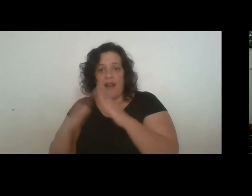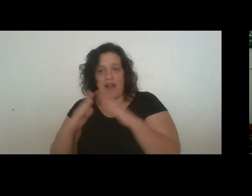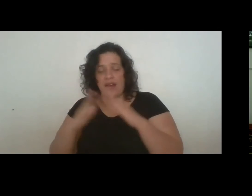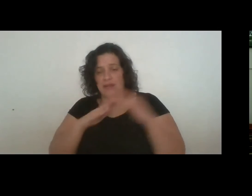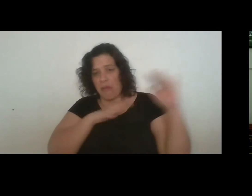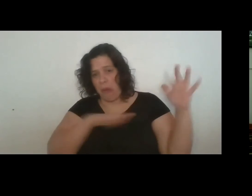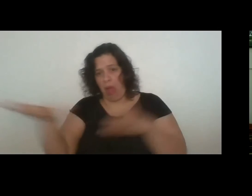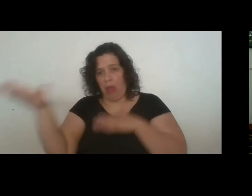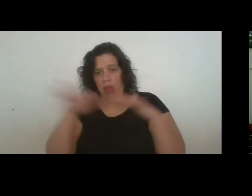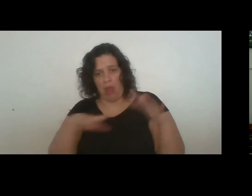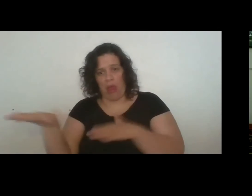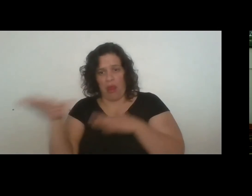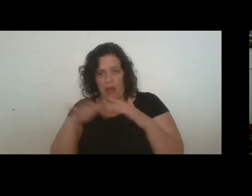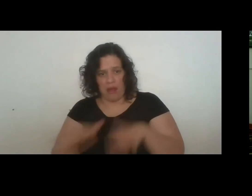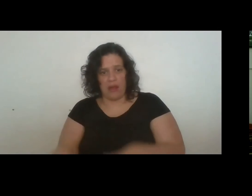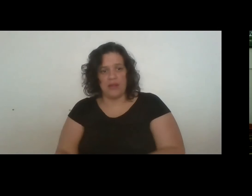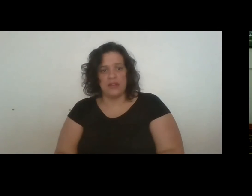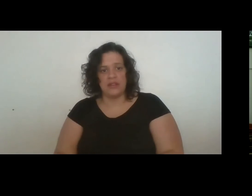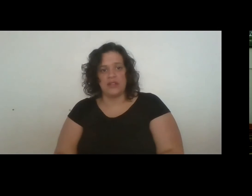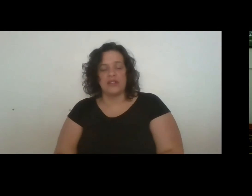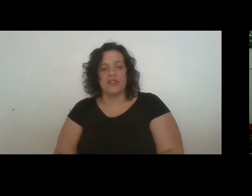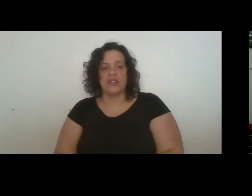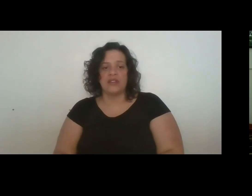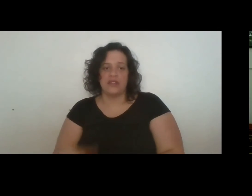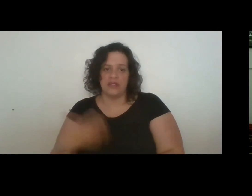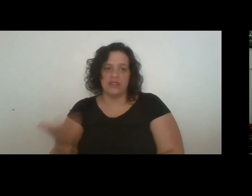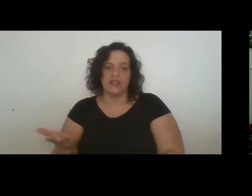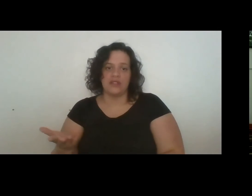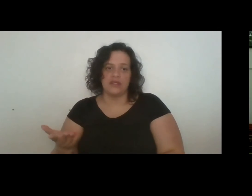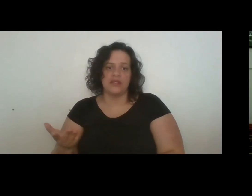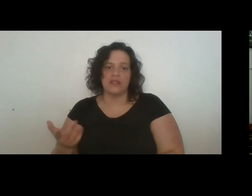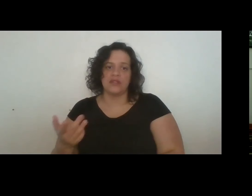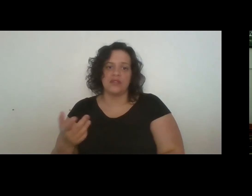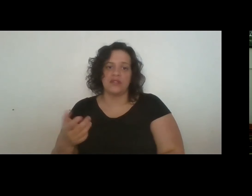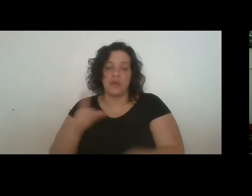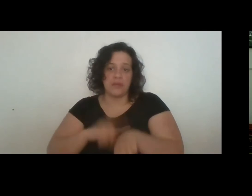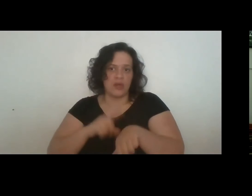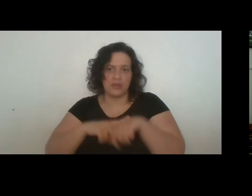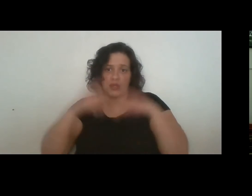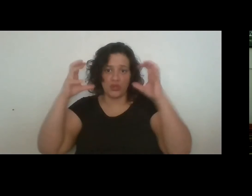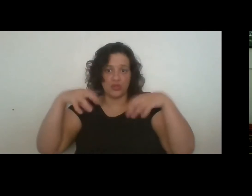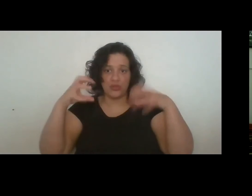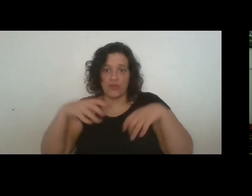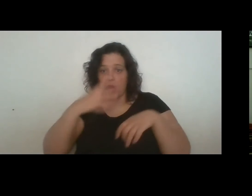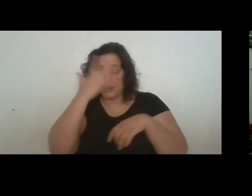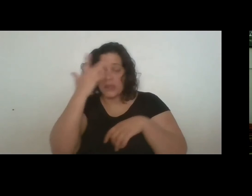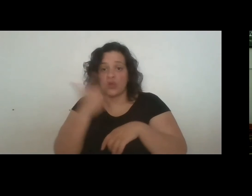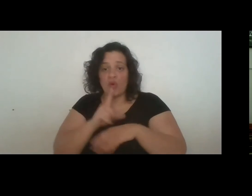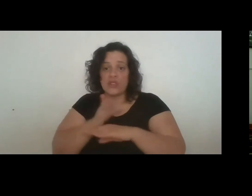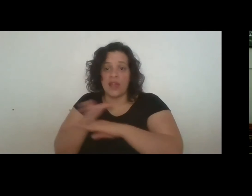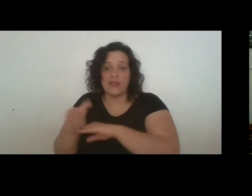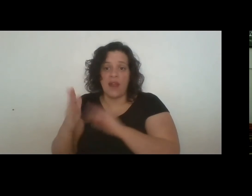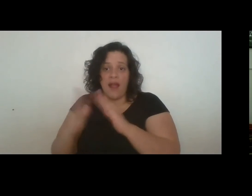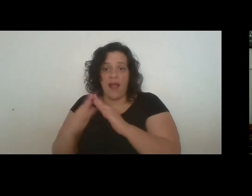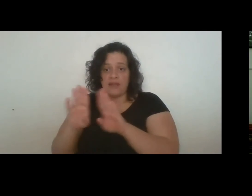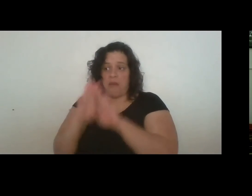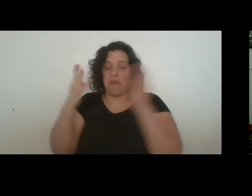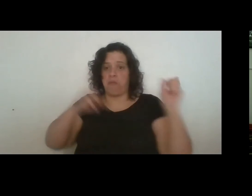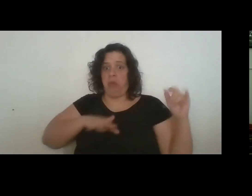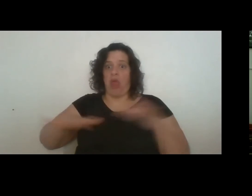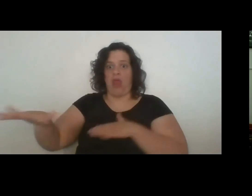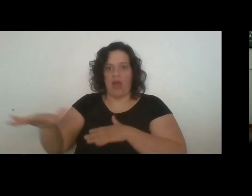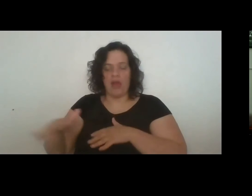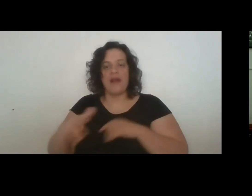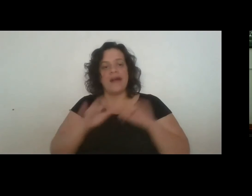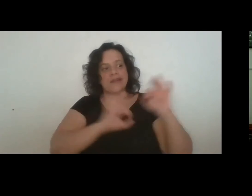nessa escadaria, por exemplo, né, e que durante as chuvas as pessoas não conseguiam entrar. E isso melhorou bastante com os